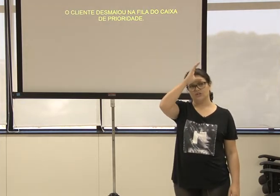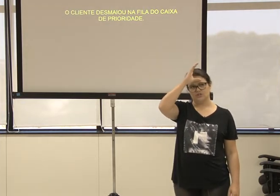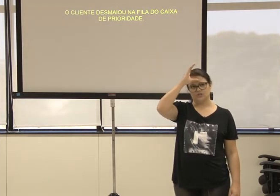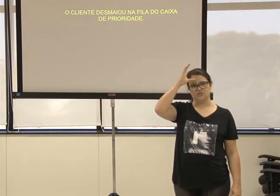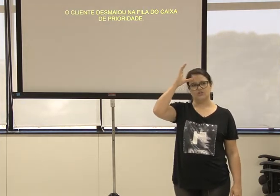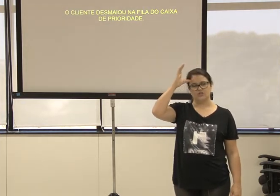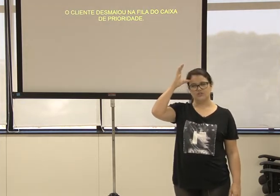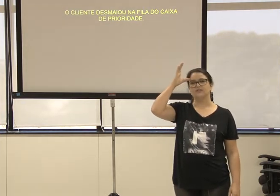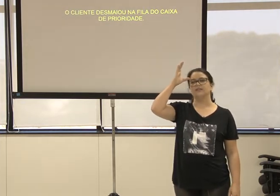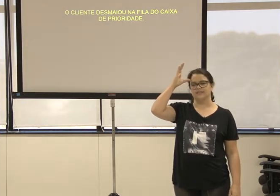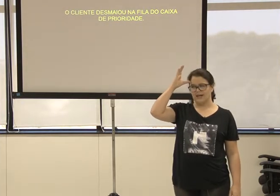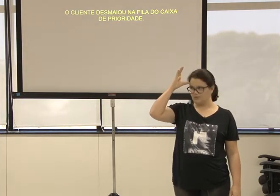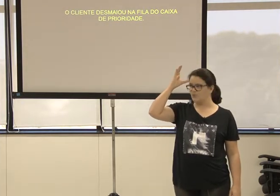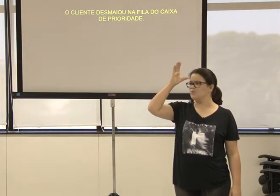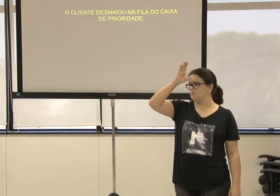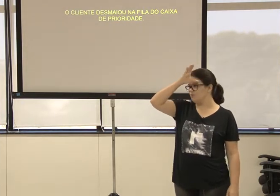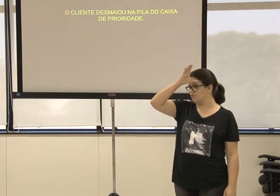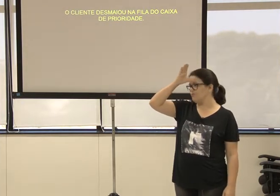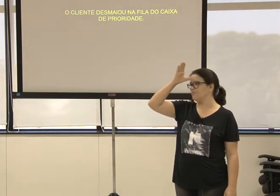consumidor também, né? Exato, consumidor.